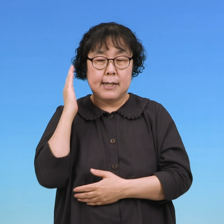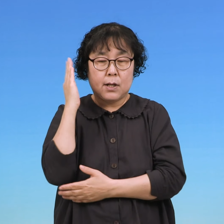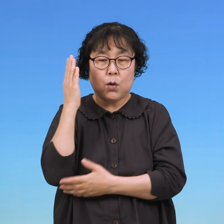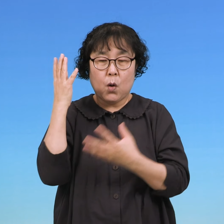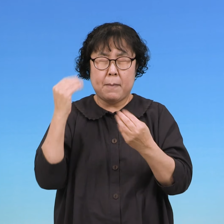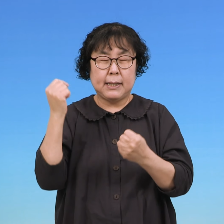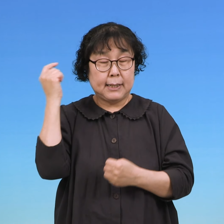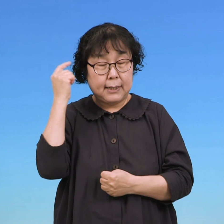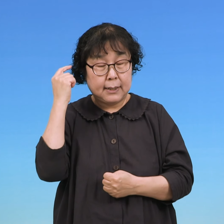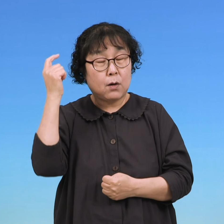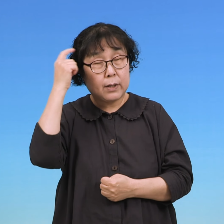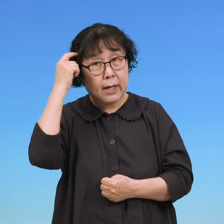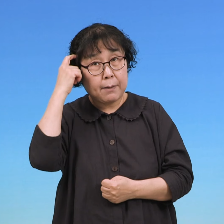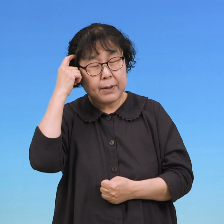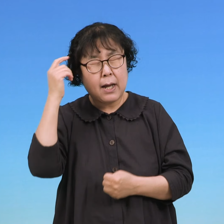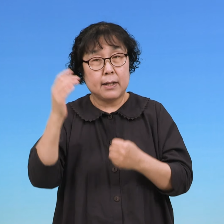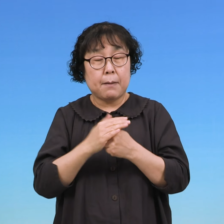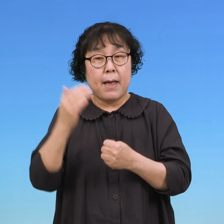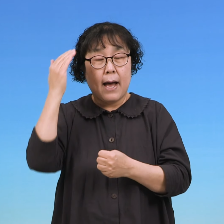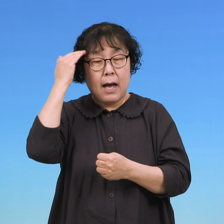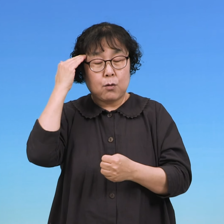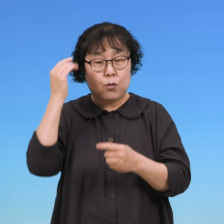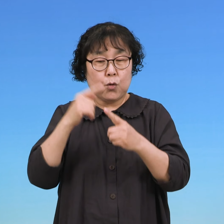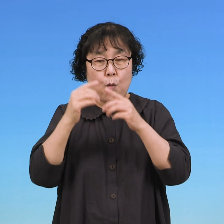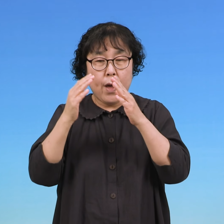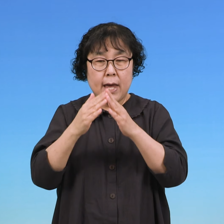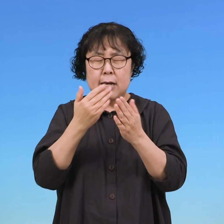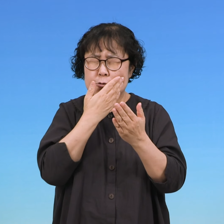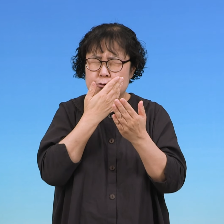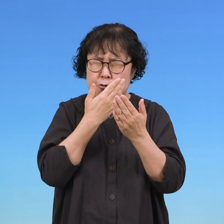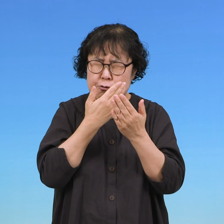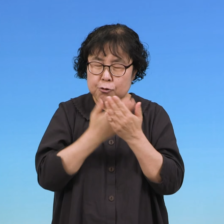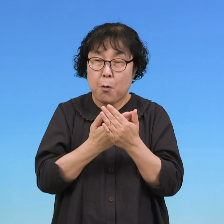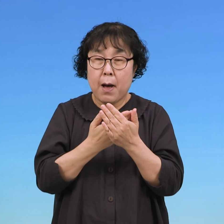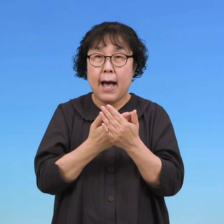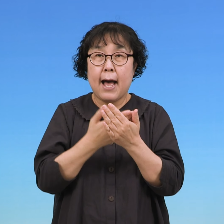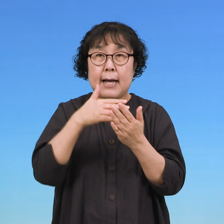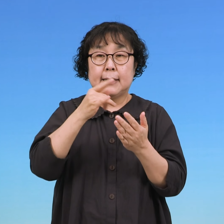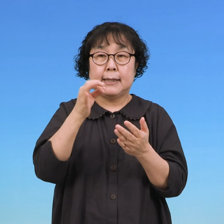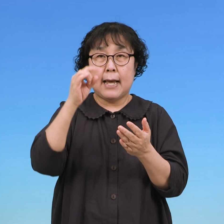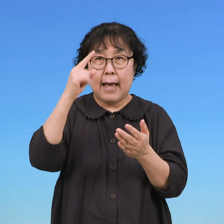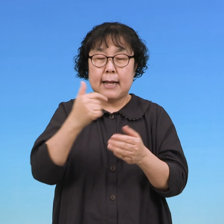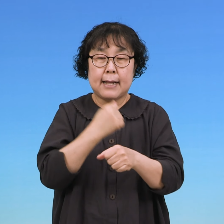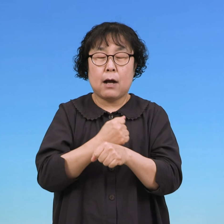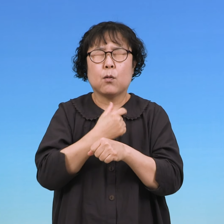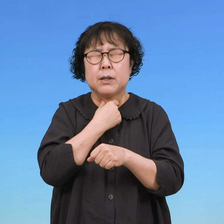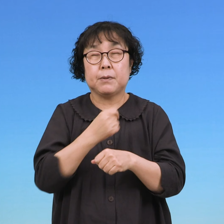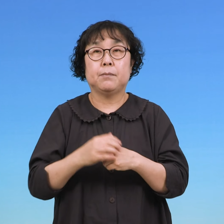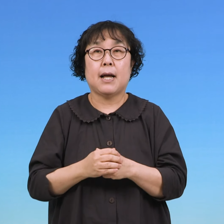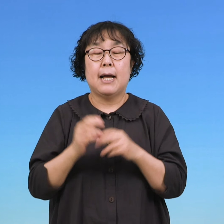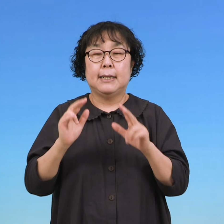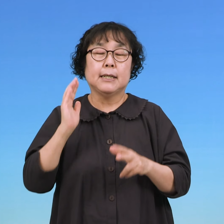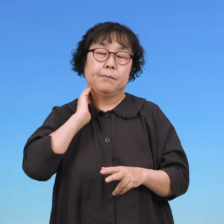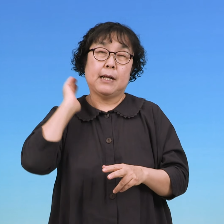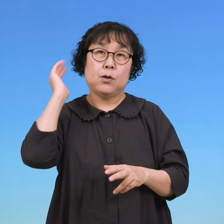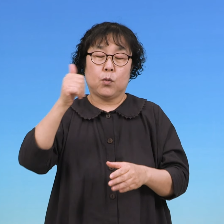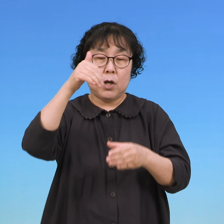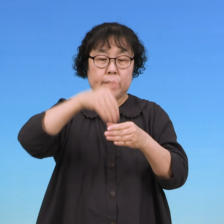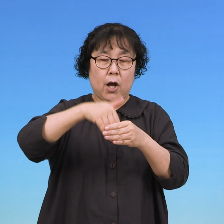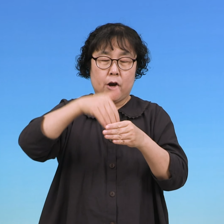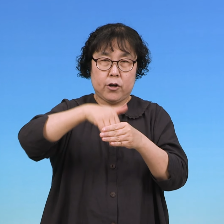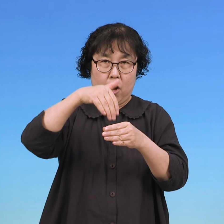듣는다 그러니까요, 저는 한국교회에 중요한 제안을 하나 하려고 합니다. 지금이 이제 또 대통령 선거철이니까요, 또